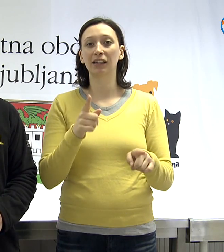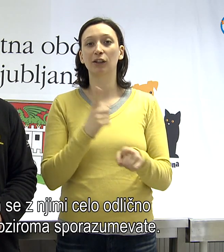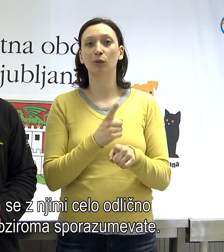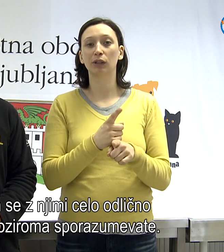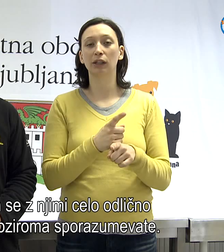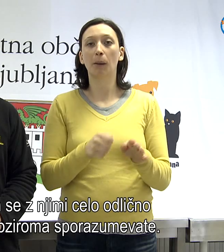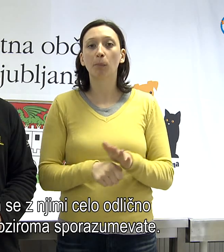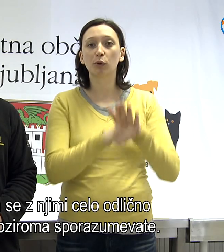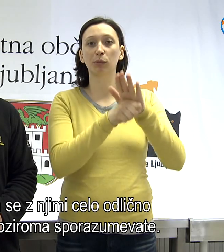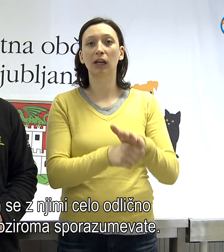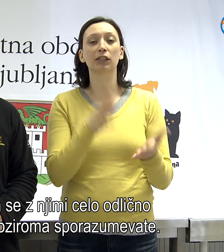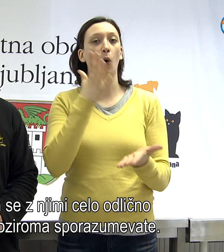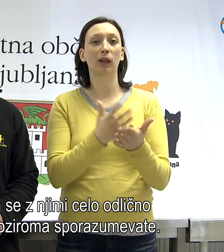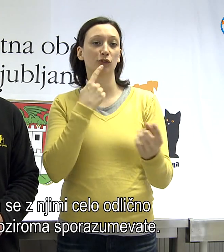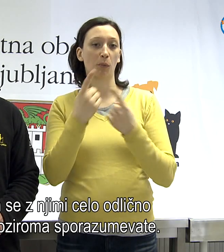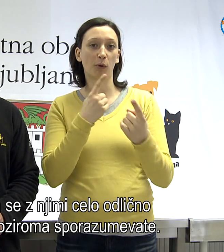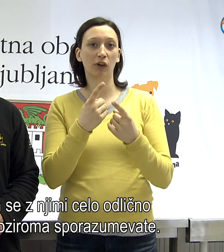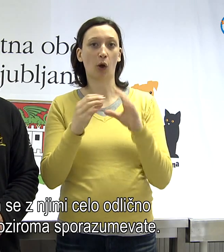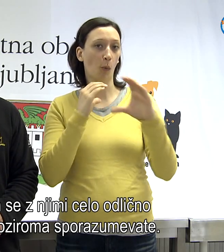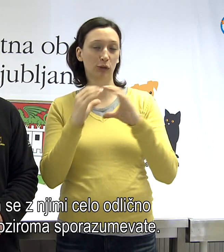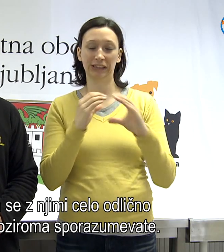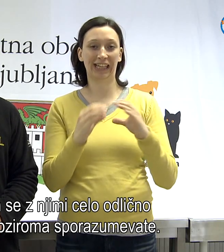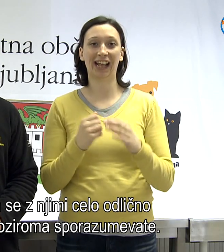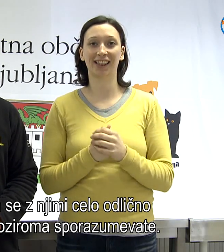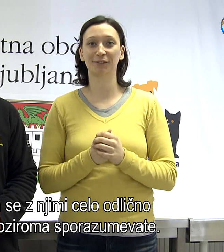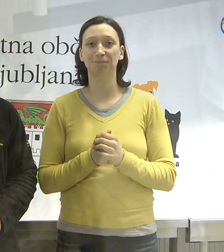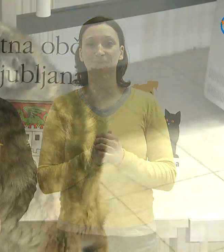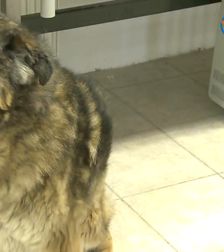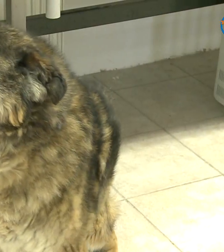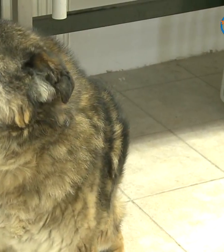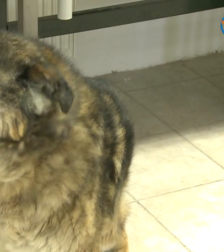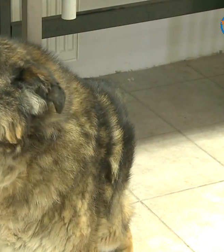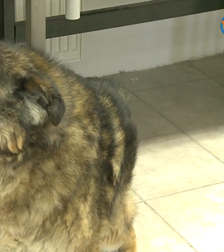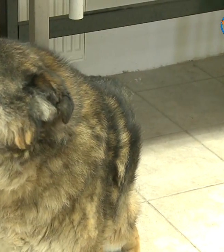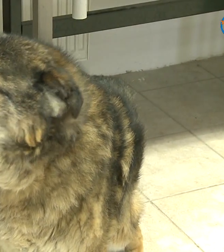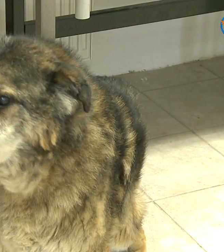celo podpirajo in se z njimi odlično pogovarjate oziroma komunicirate.